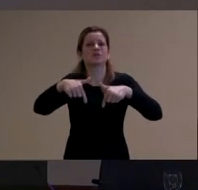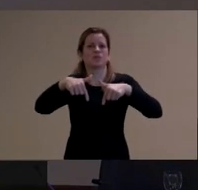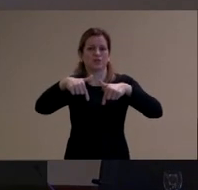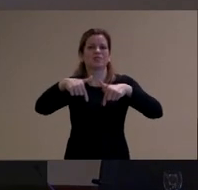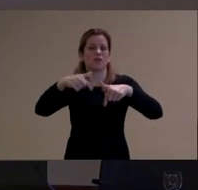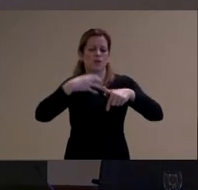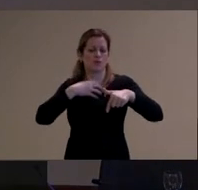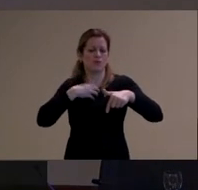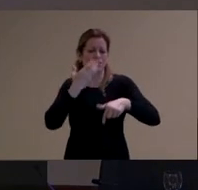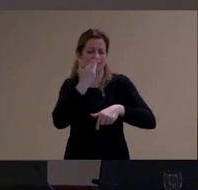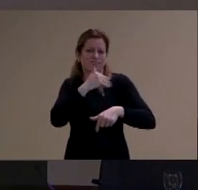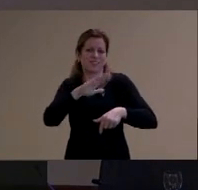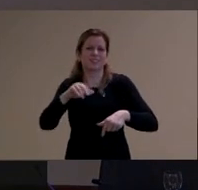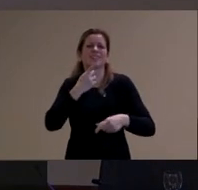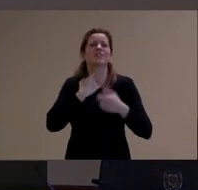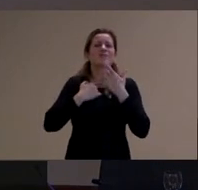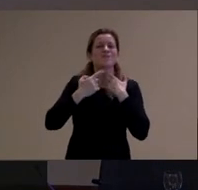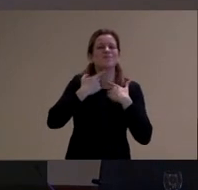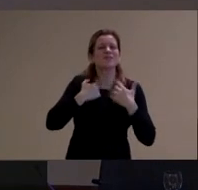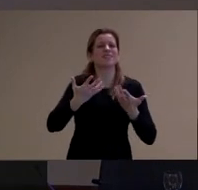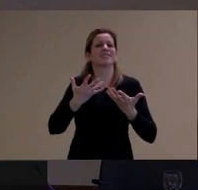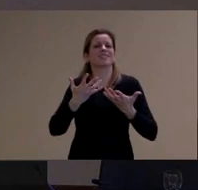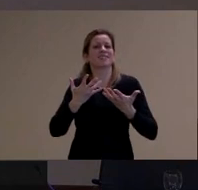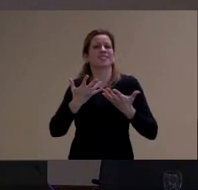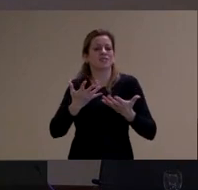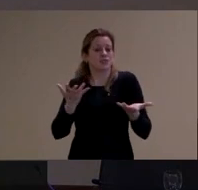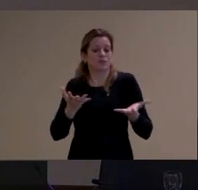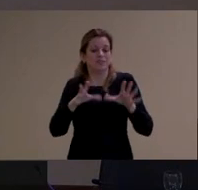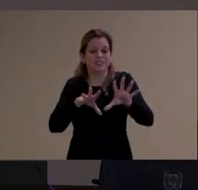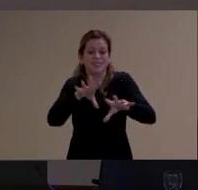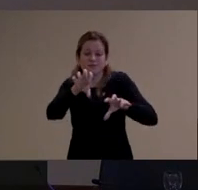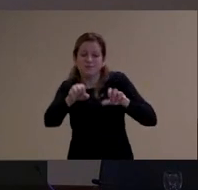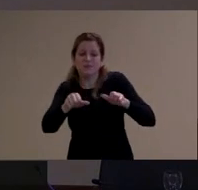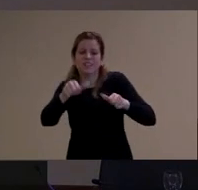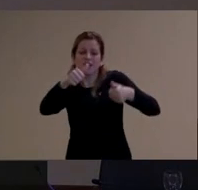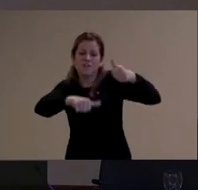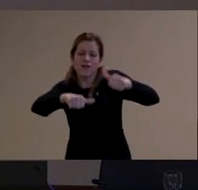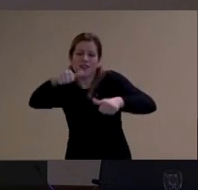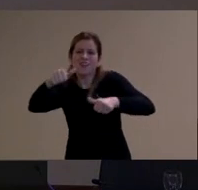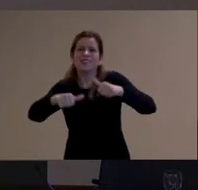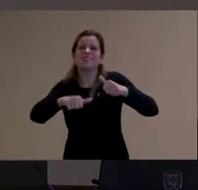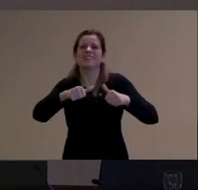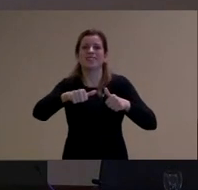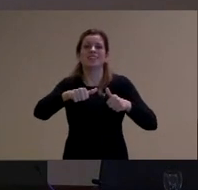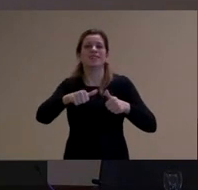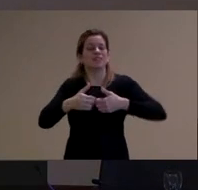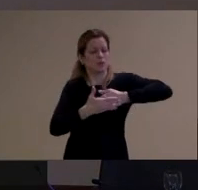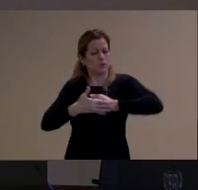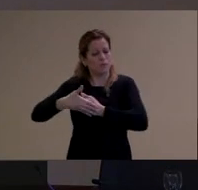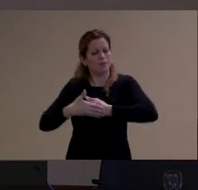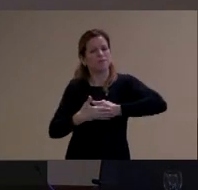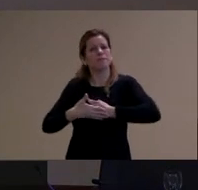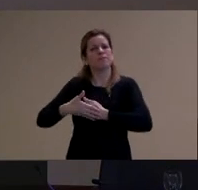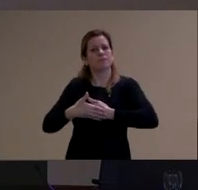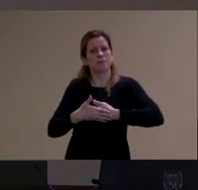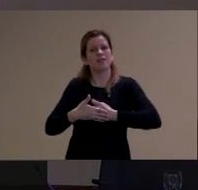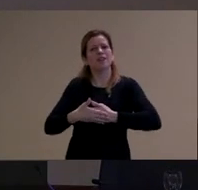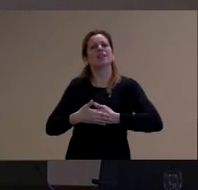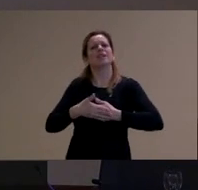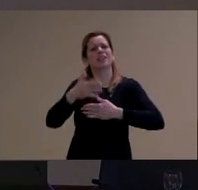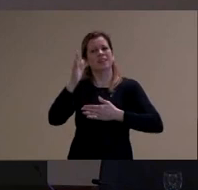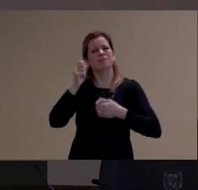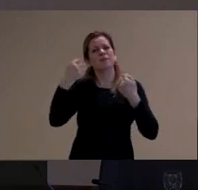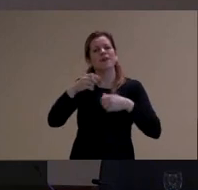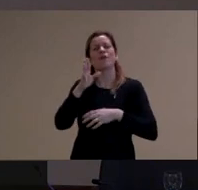de um desejo né de avaliar me parece né de avaliar o que o bebê já sabe sobre esse livro